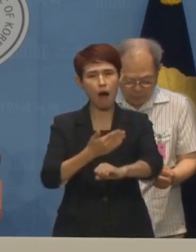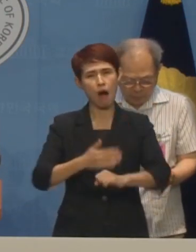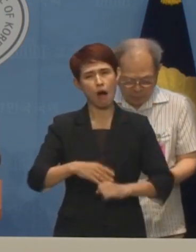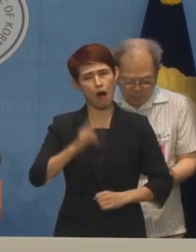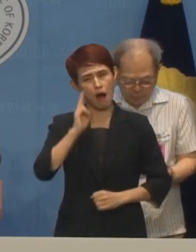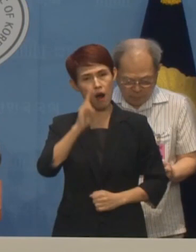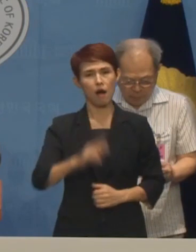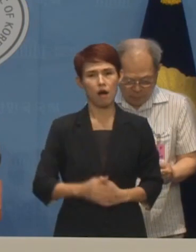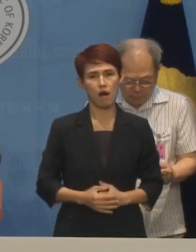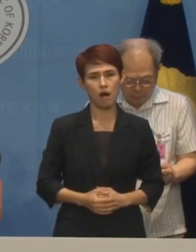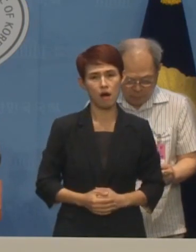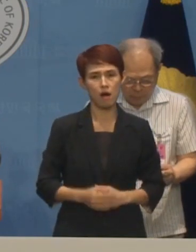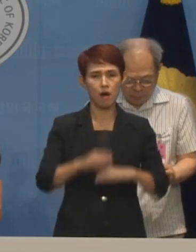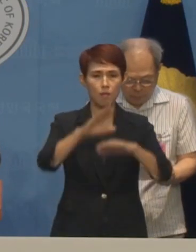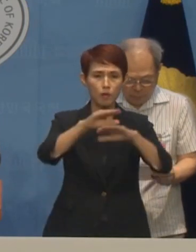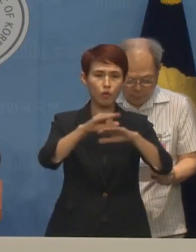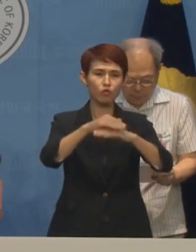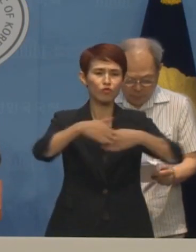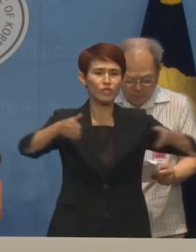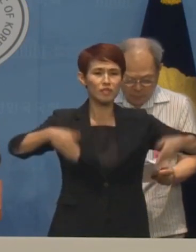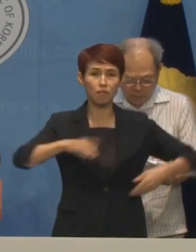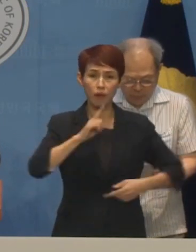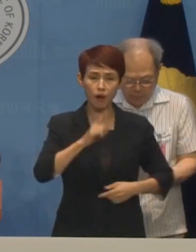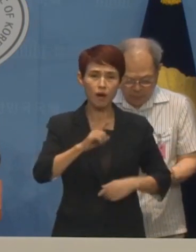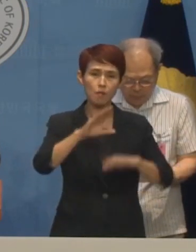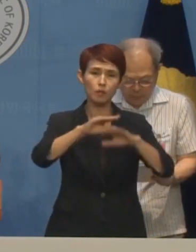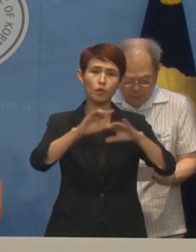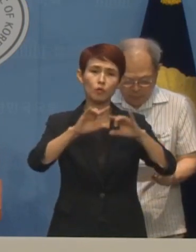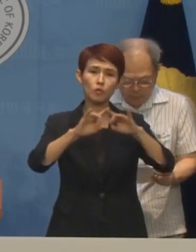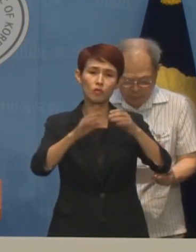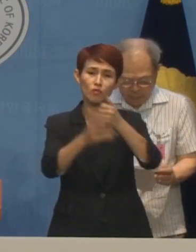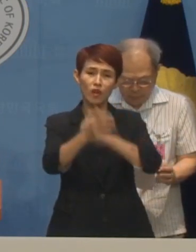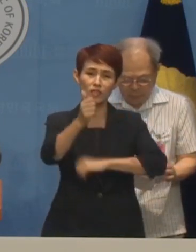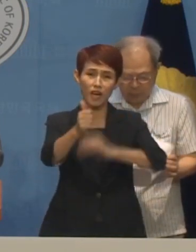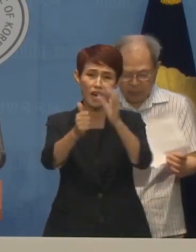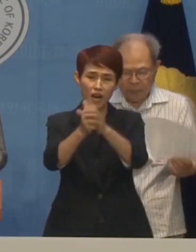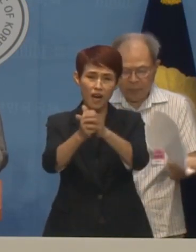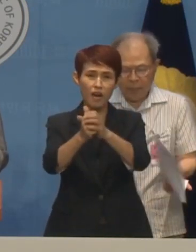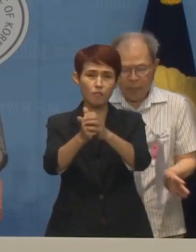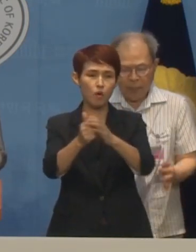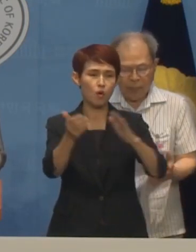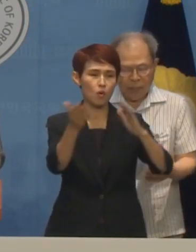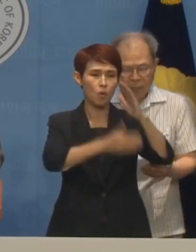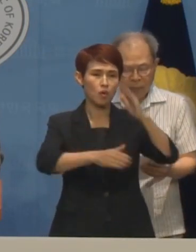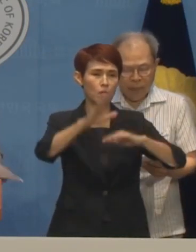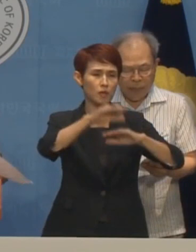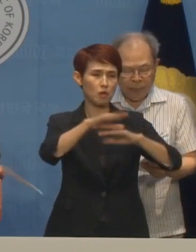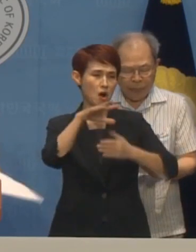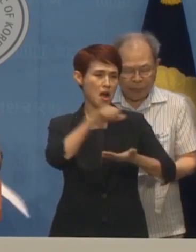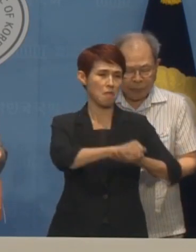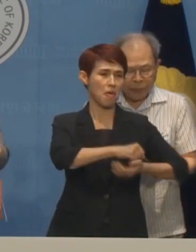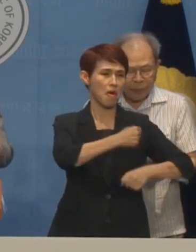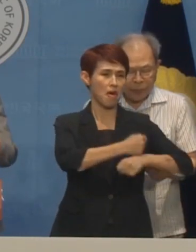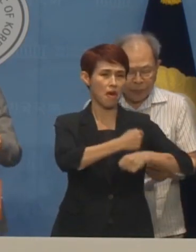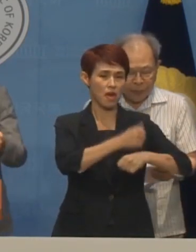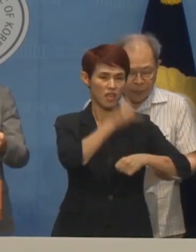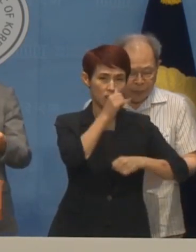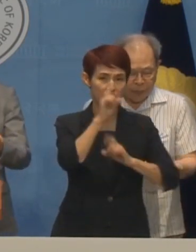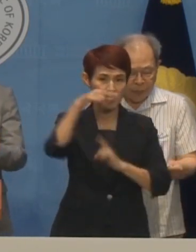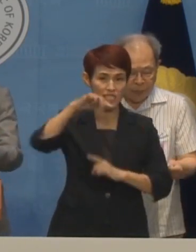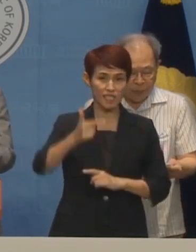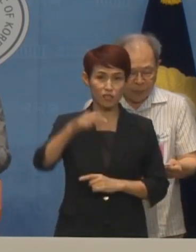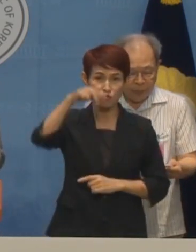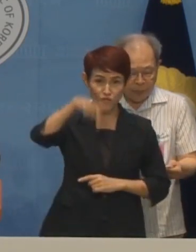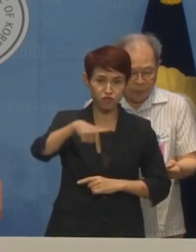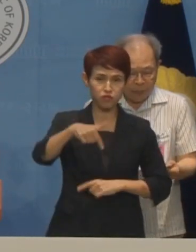지경이다. 방송 중립이라더니 방통위원장의 공영방송 장악을 임무를 띈